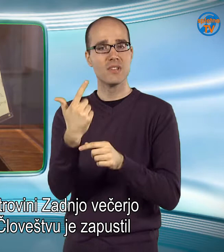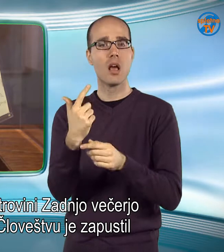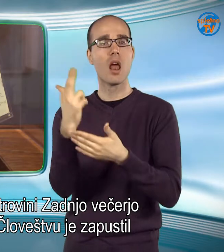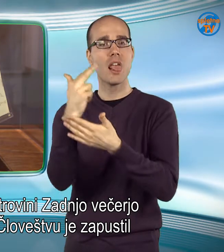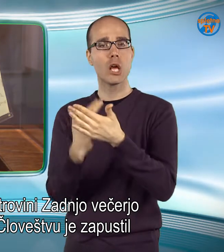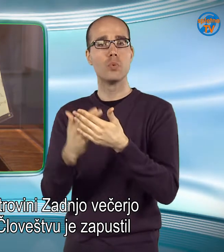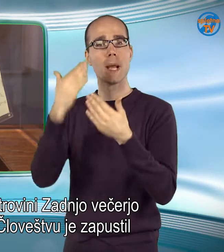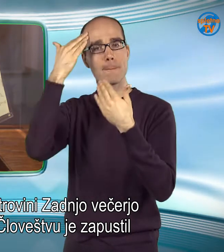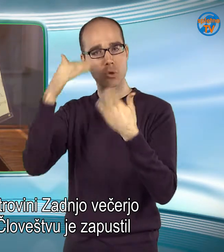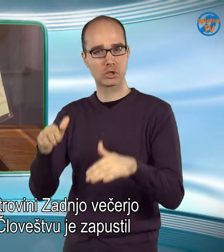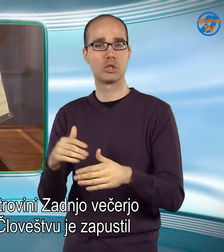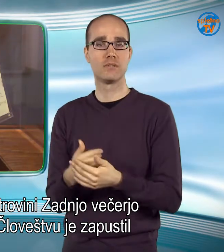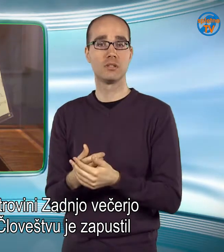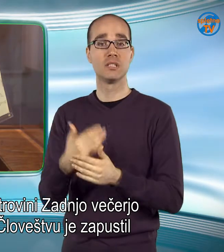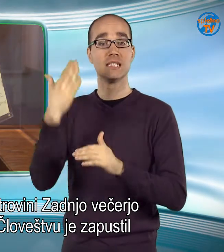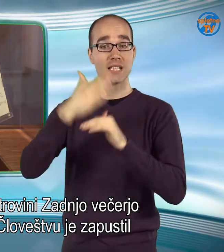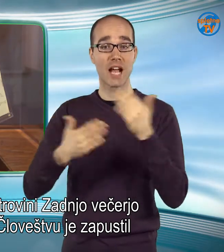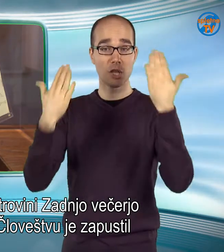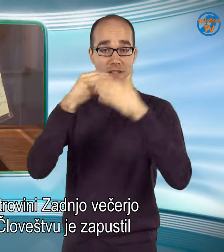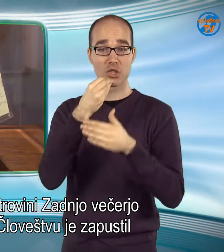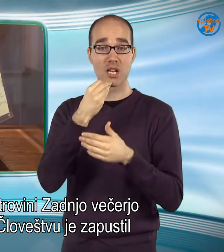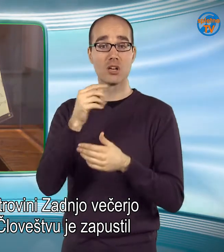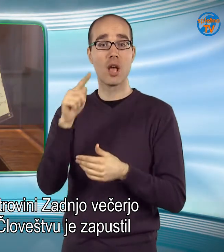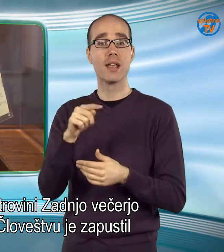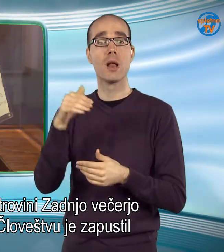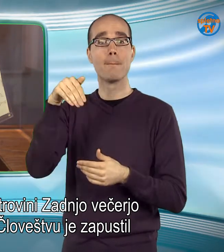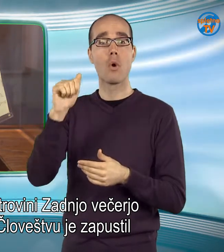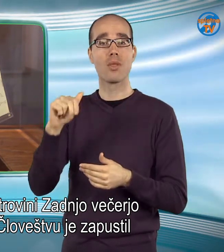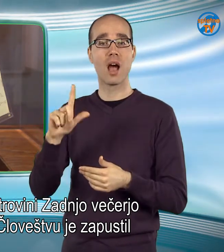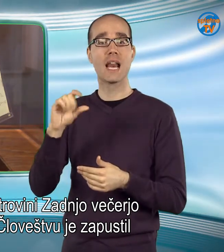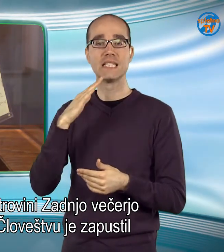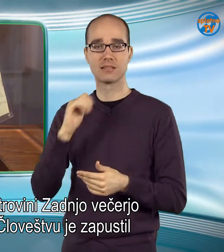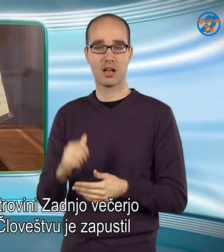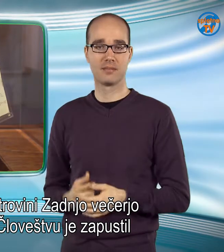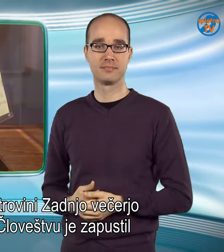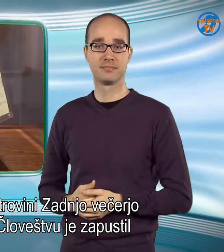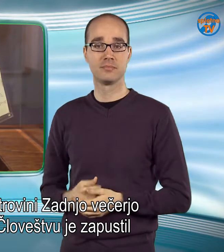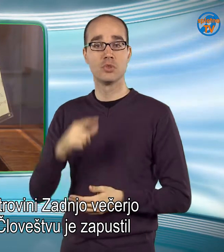Naslikal je Mojstrovini, Zadnjo večerjo in Monalizo.